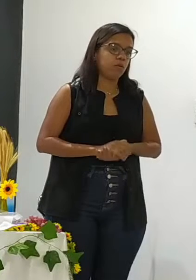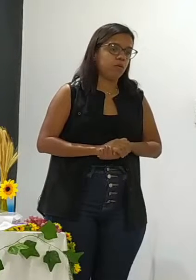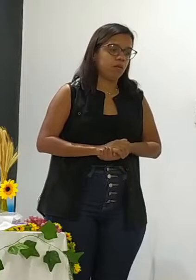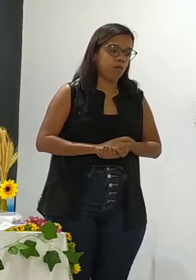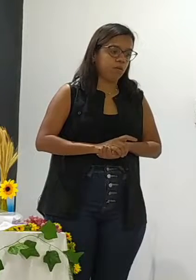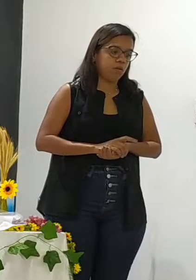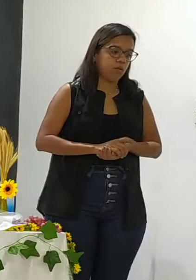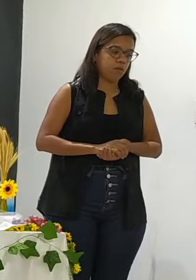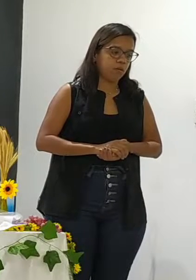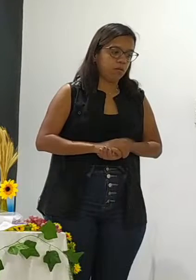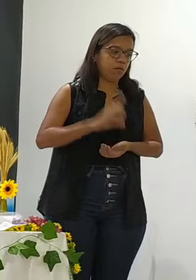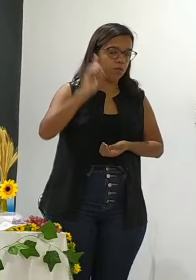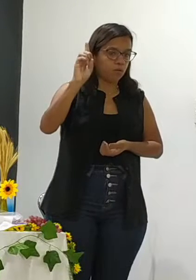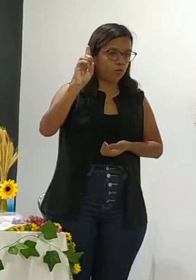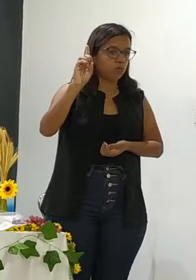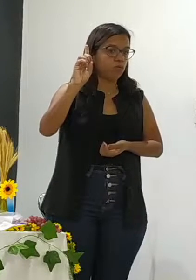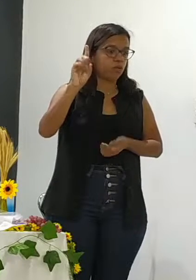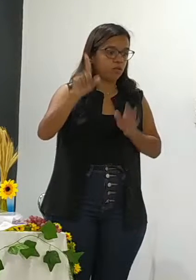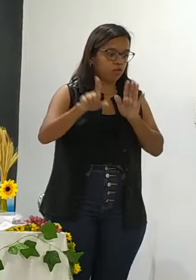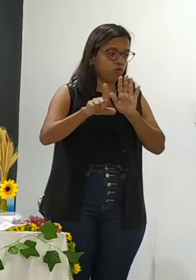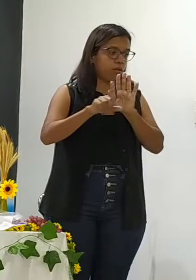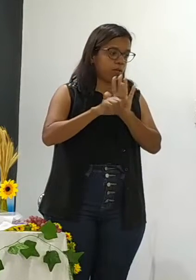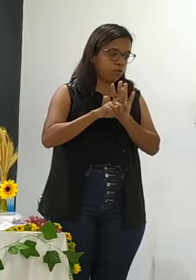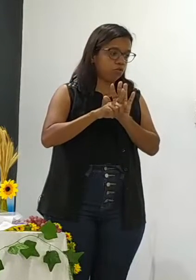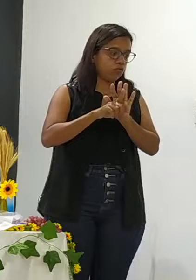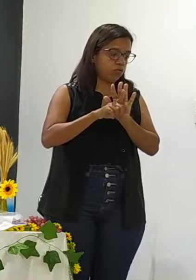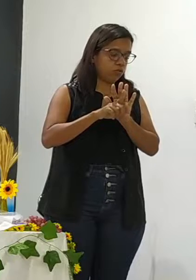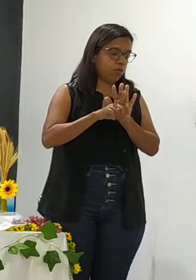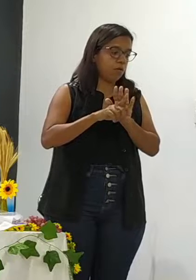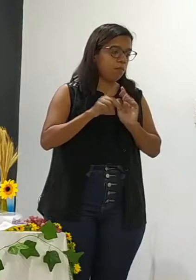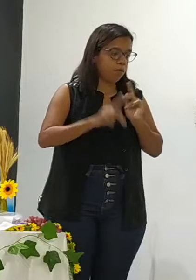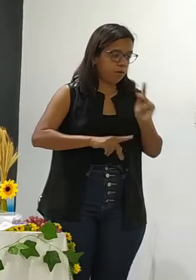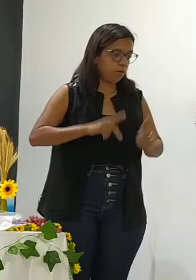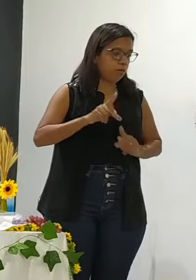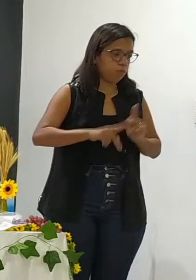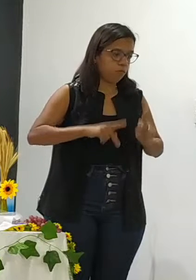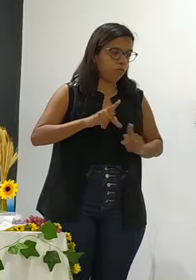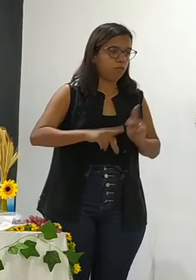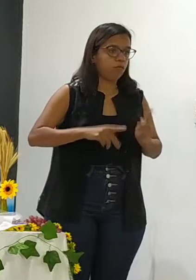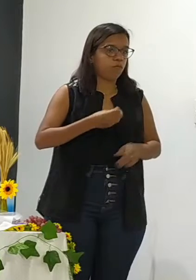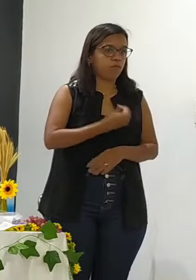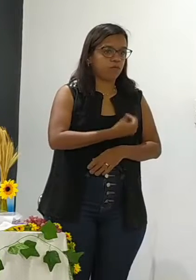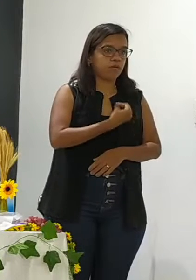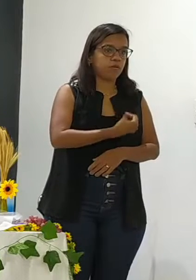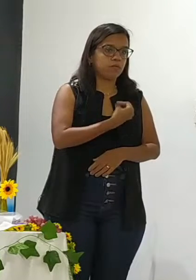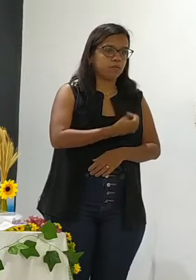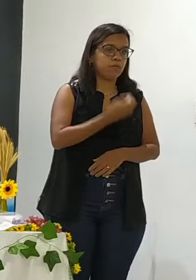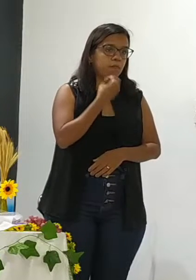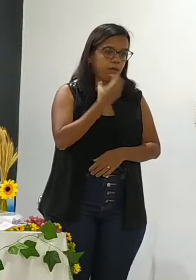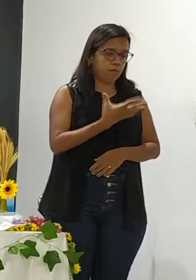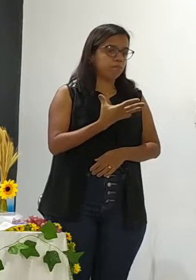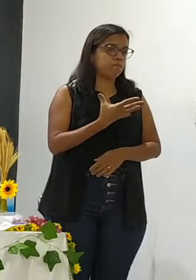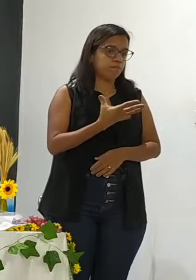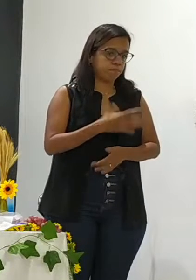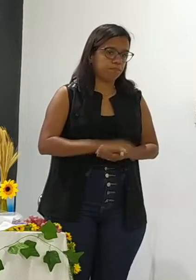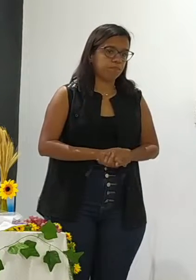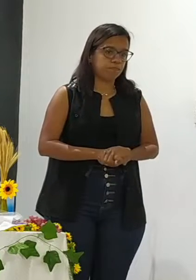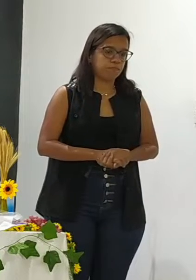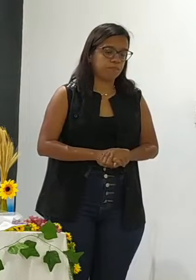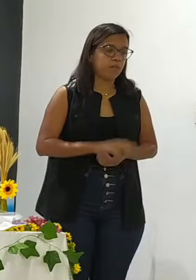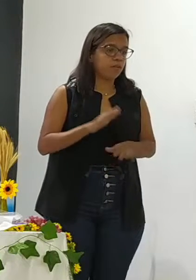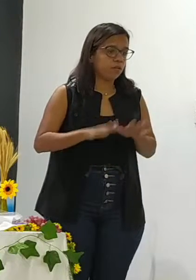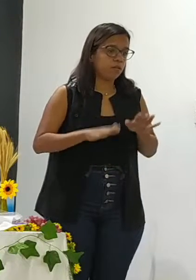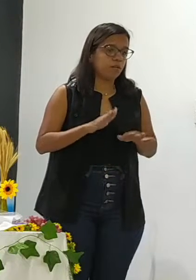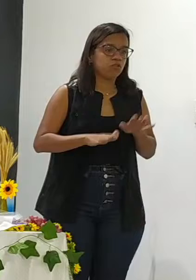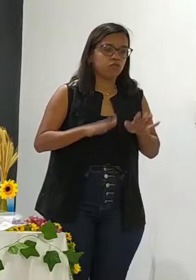Deus, Ele deixou leis para que o povo vivesse bem, ainda que fosse estrangeiro. E às vezes eu